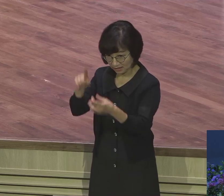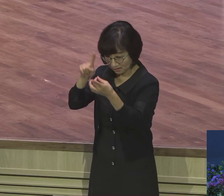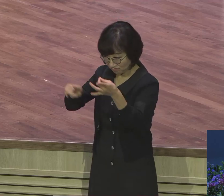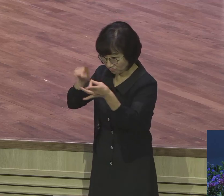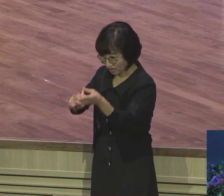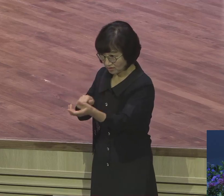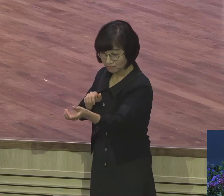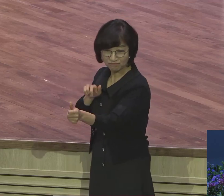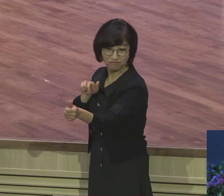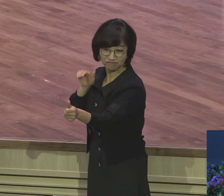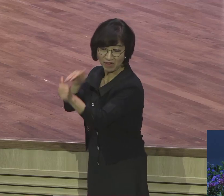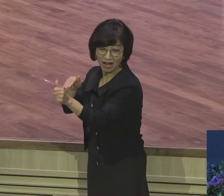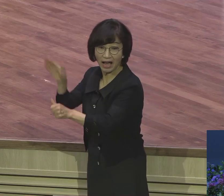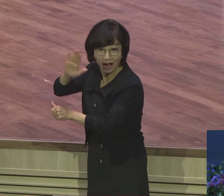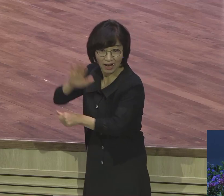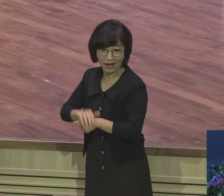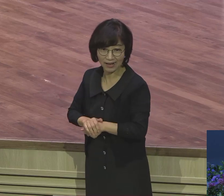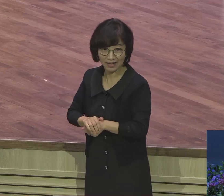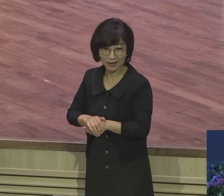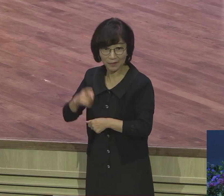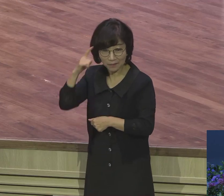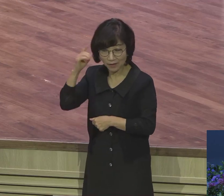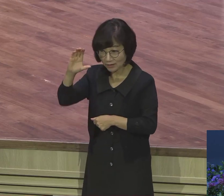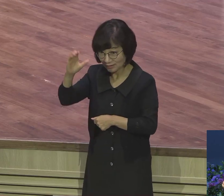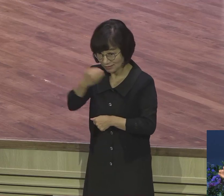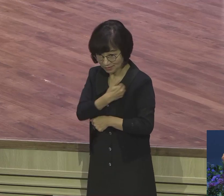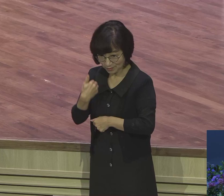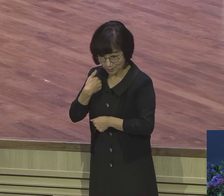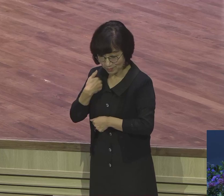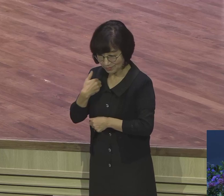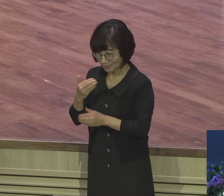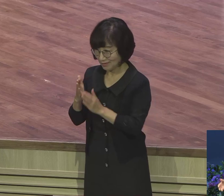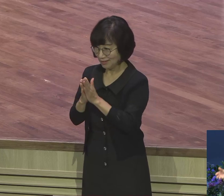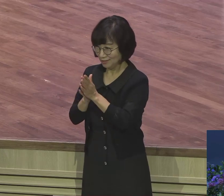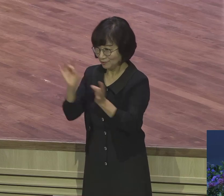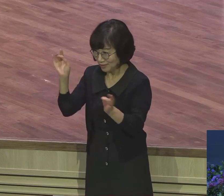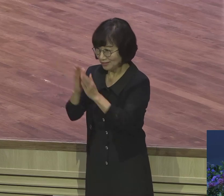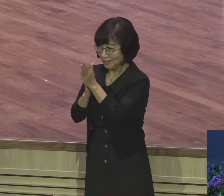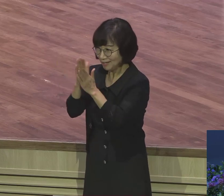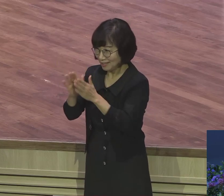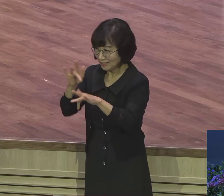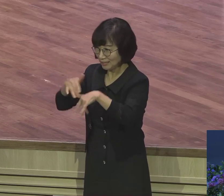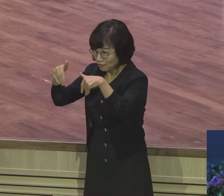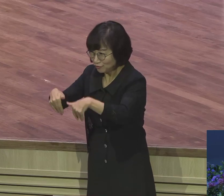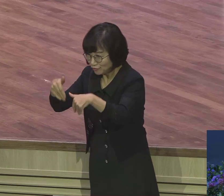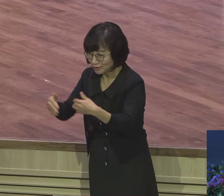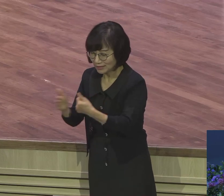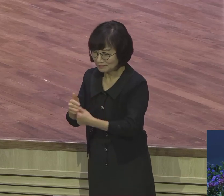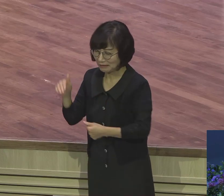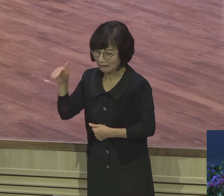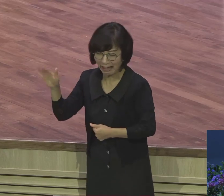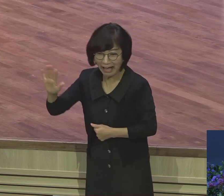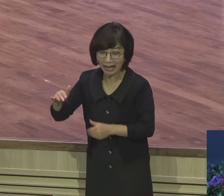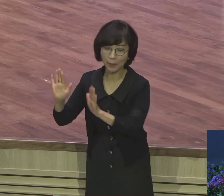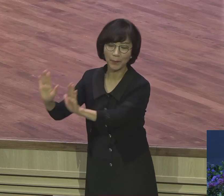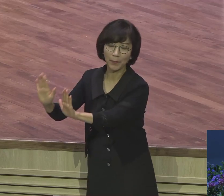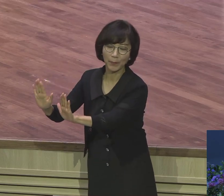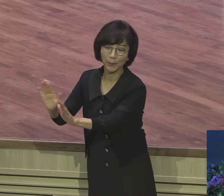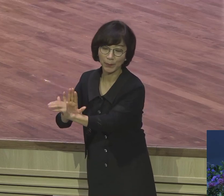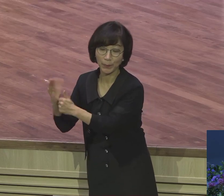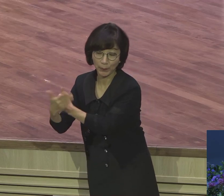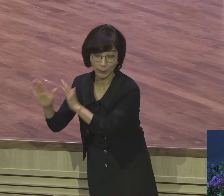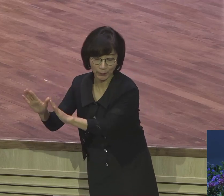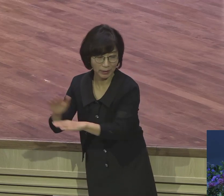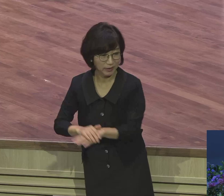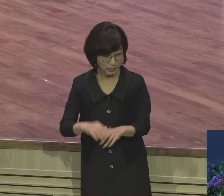없어요. 지 말 다 듣고 있는데 천지교 들어갈 거 없어요. 우상승 다 하고 다 자기 말 다 듣고 있는데 뭘 공격합니까? 가만 놔둬도